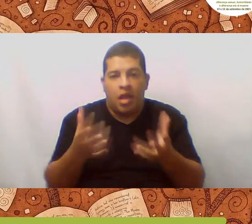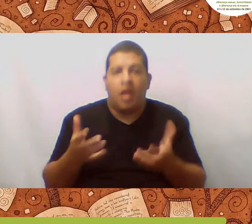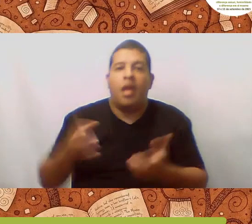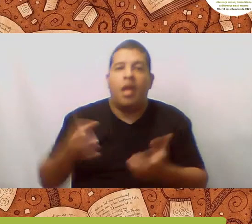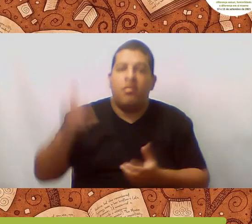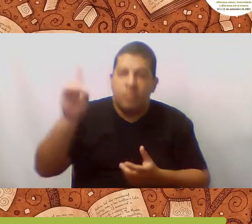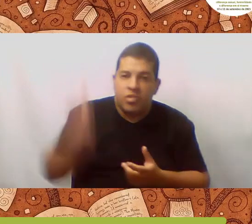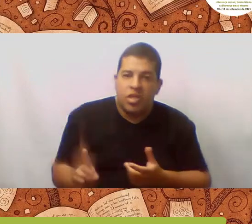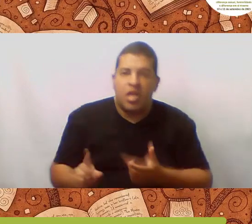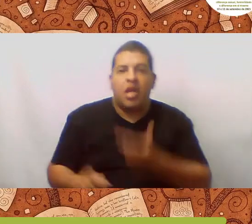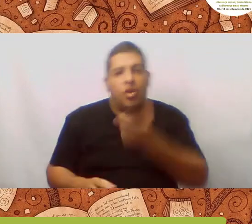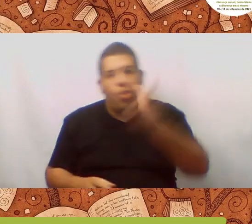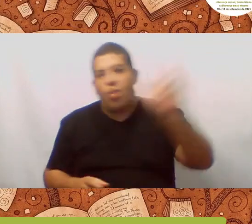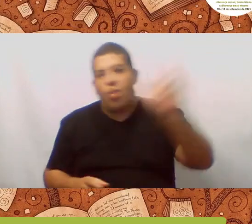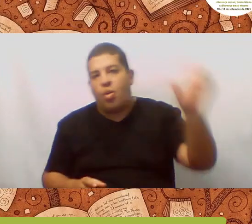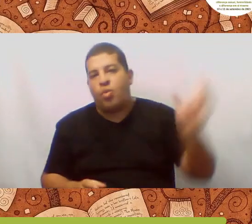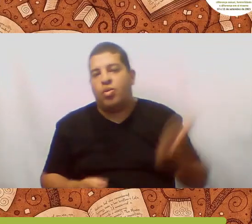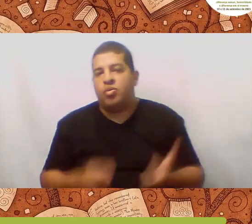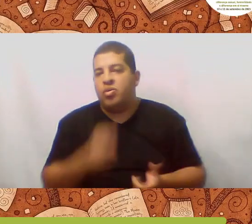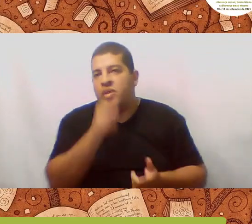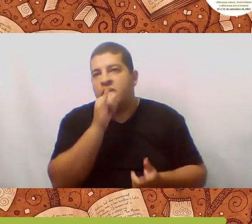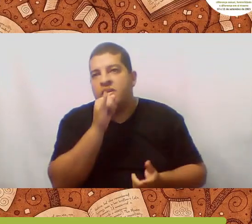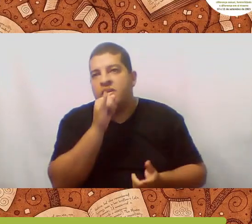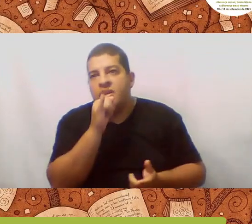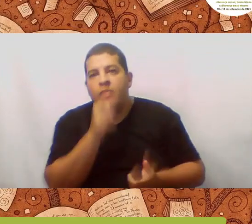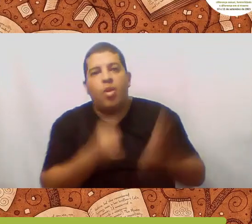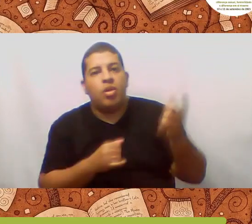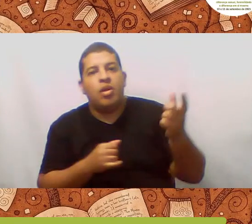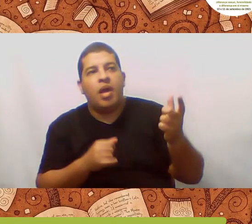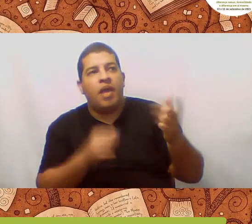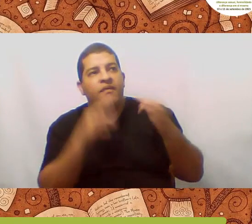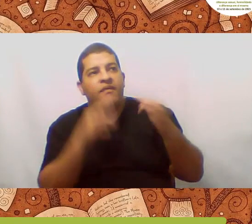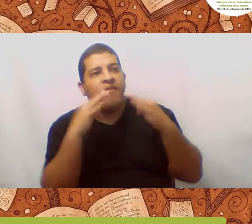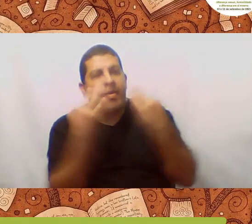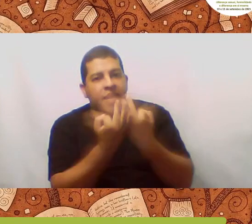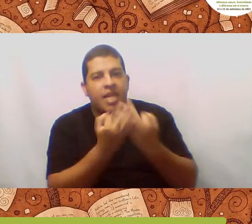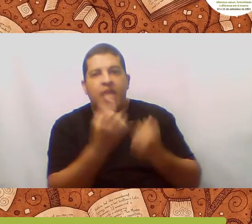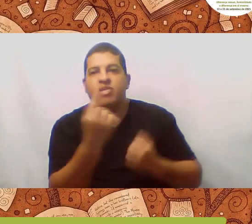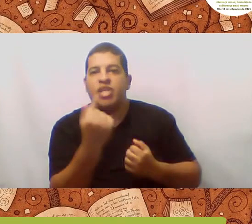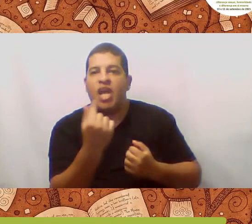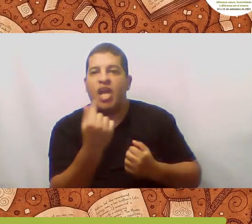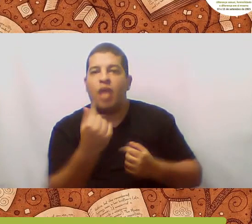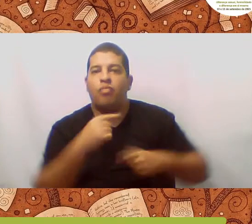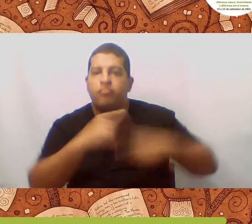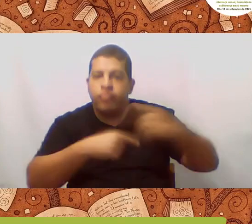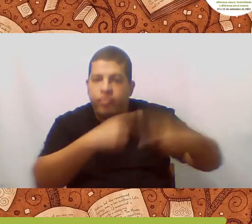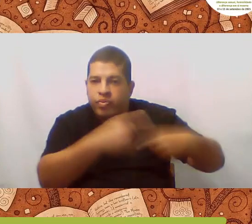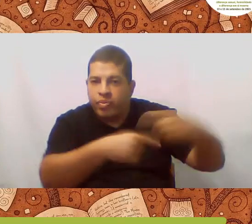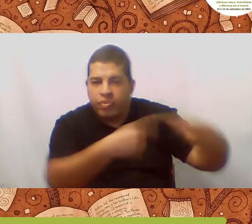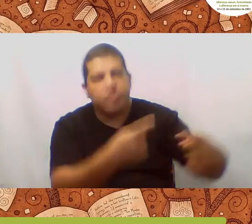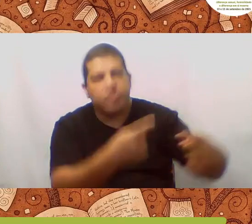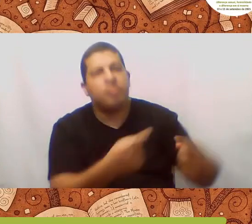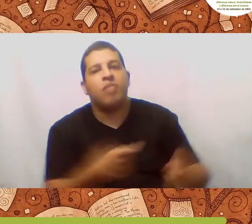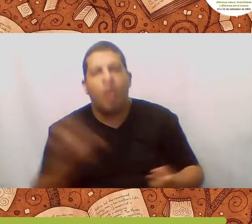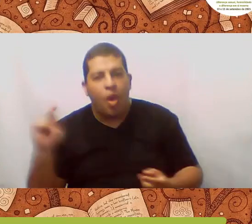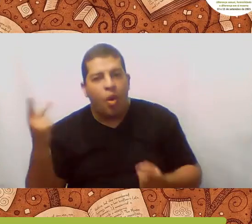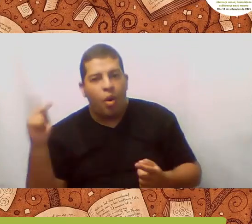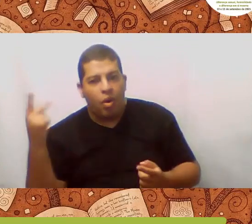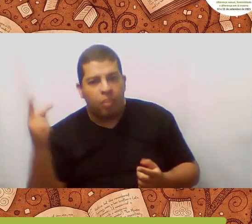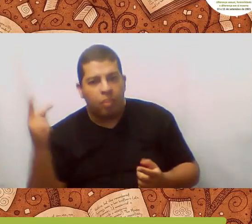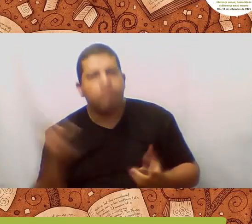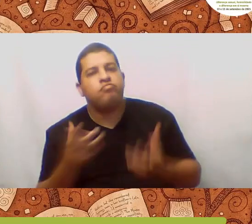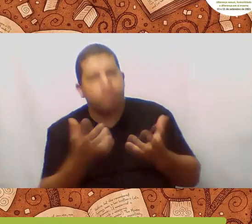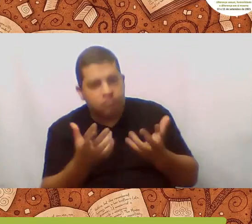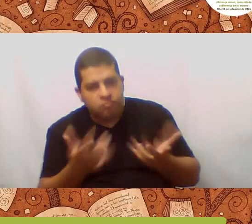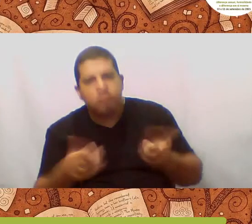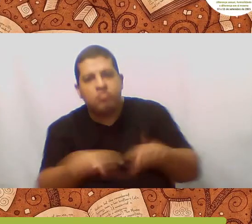tinham, como direito à herança, né, transmissão de aposentadorias, quer dizer, uma série de direitos sociais. O que eu quero dizer